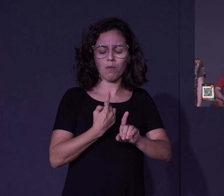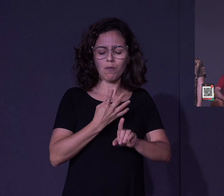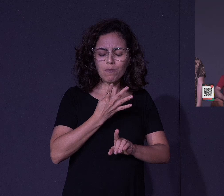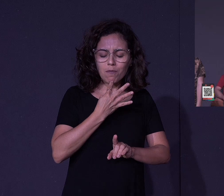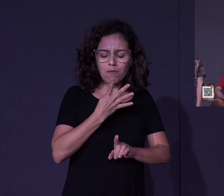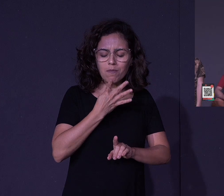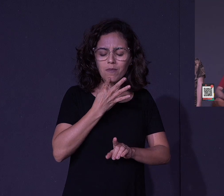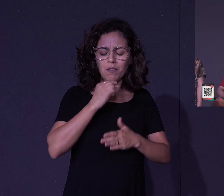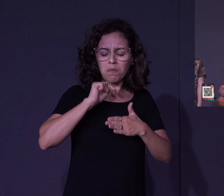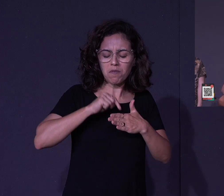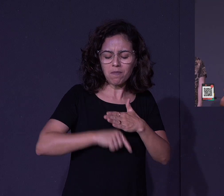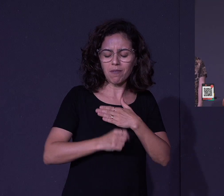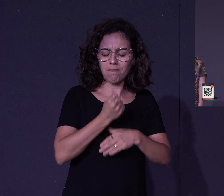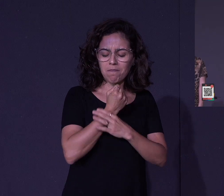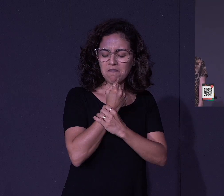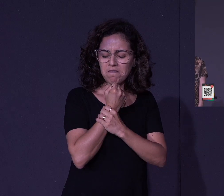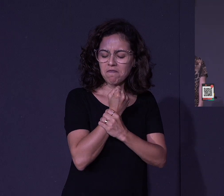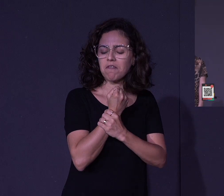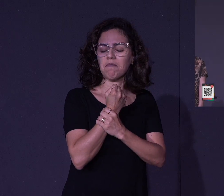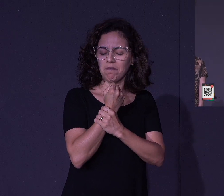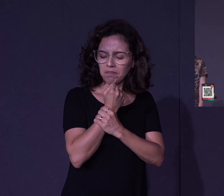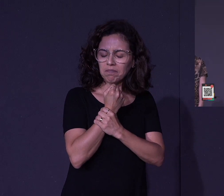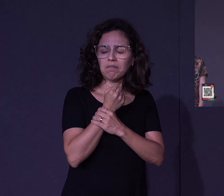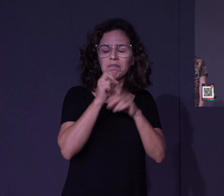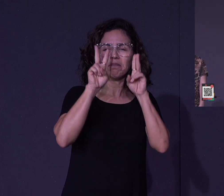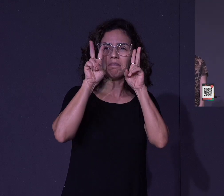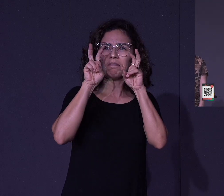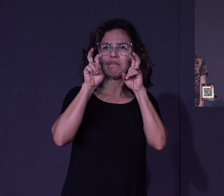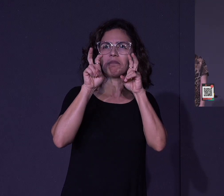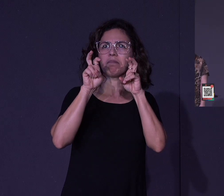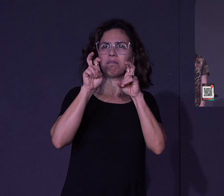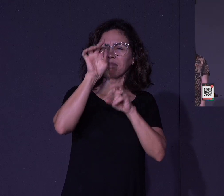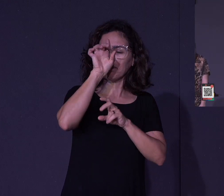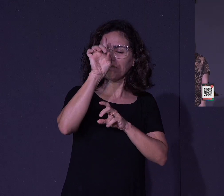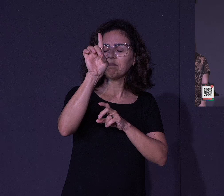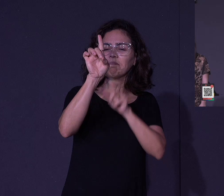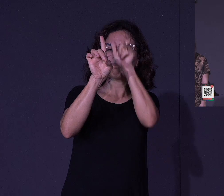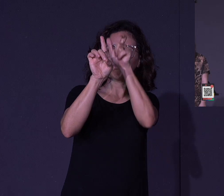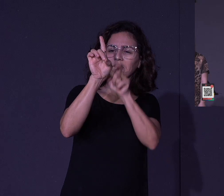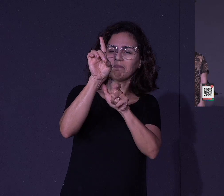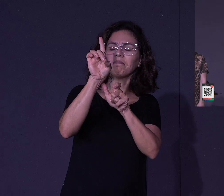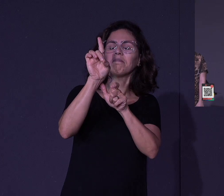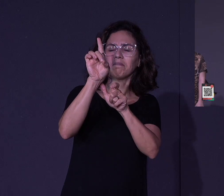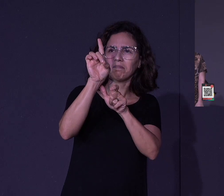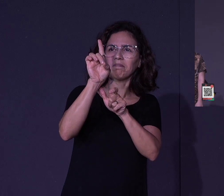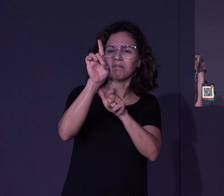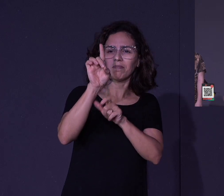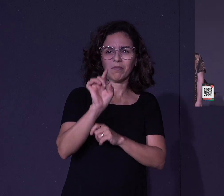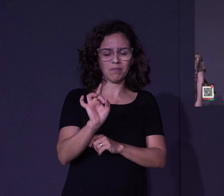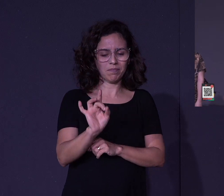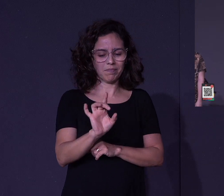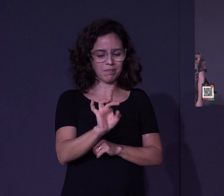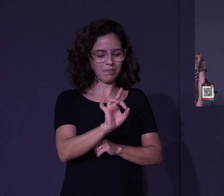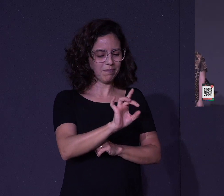palavra. Em nome de Jesus, cada coração, cada mente nessa noite é uma terra fértil. A semente é